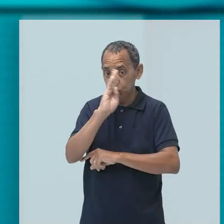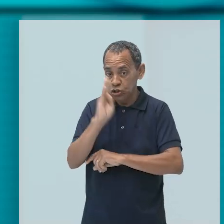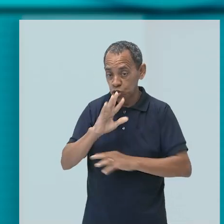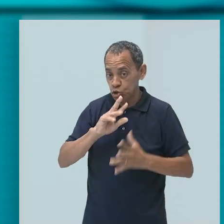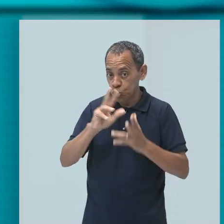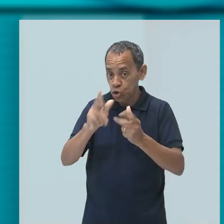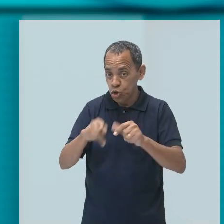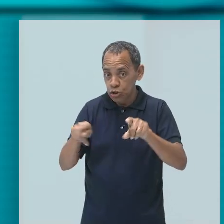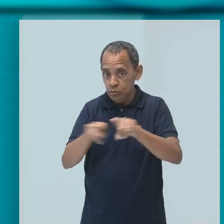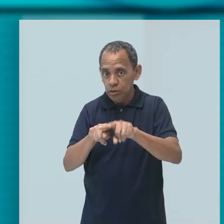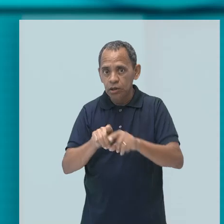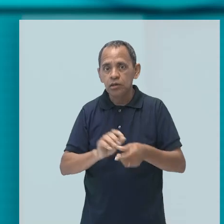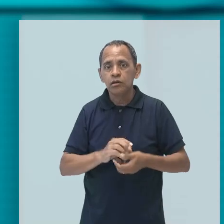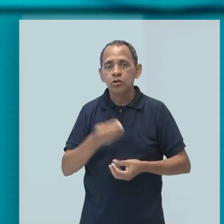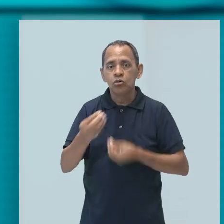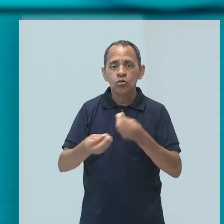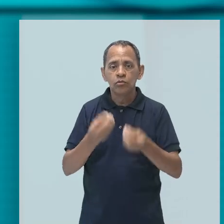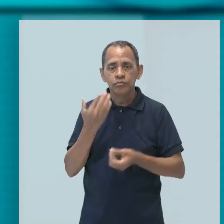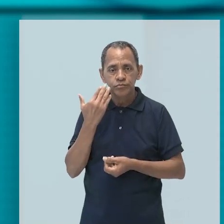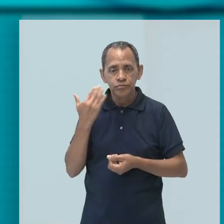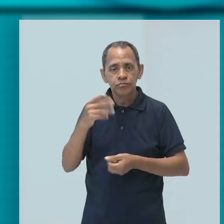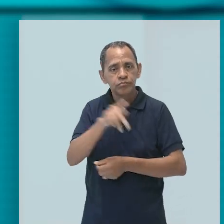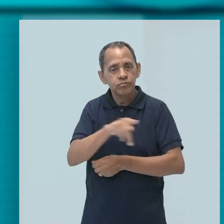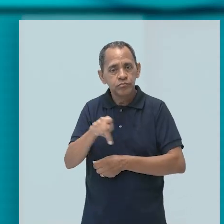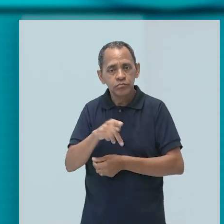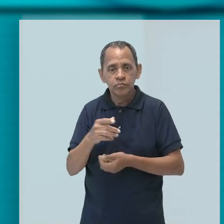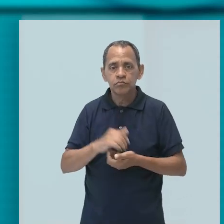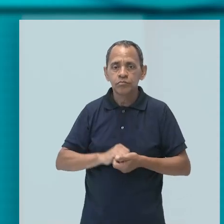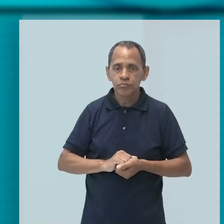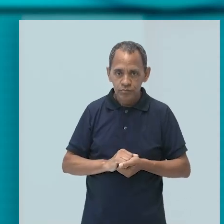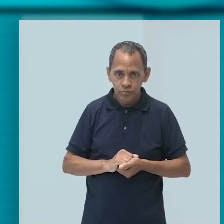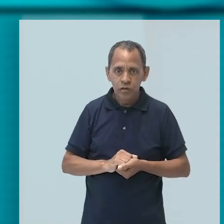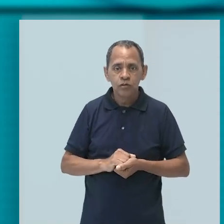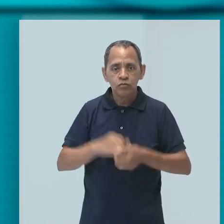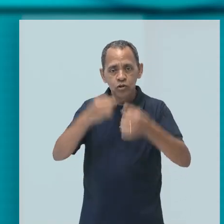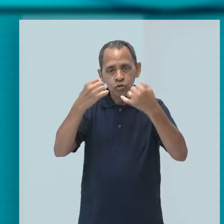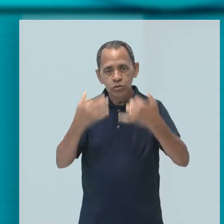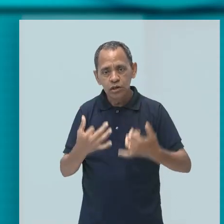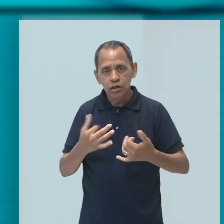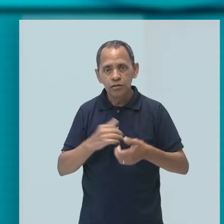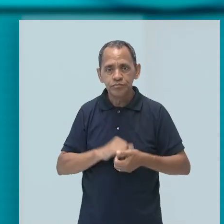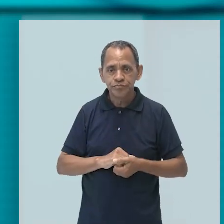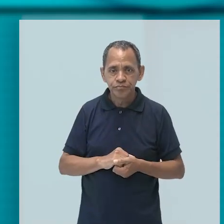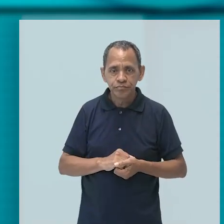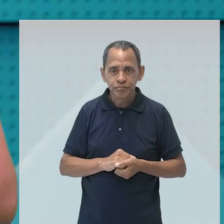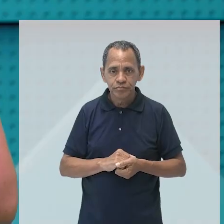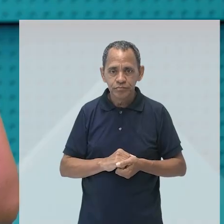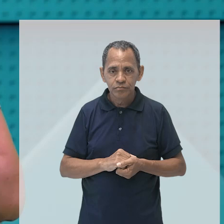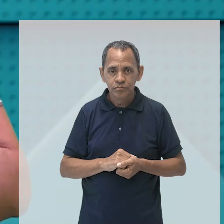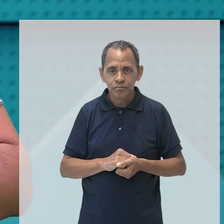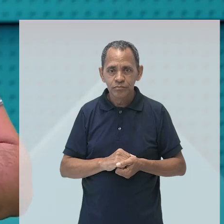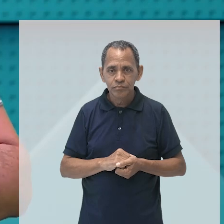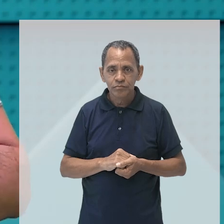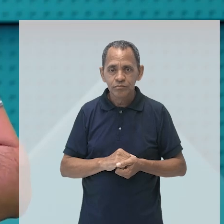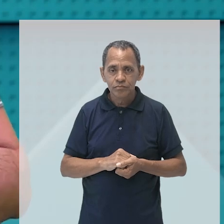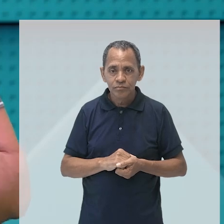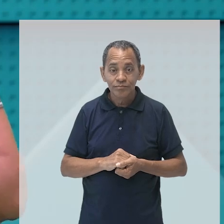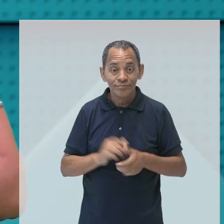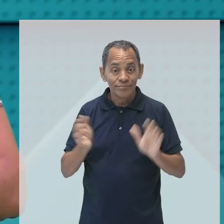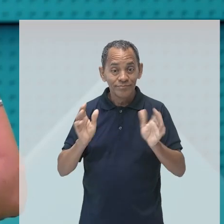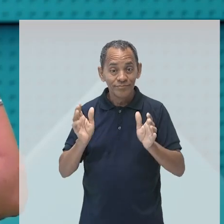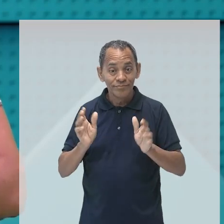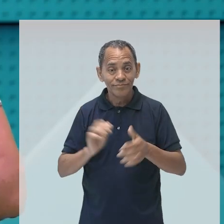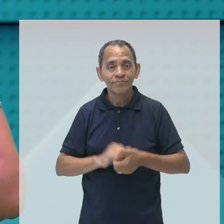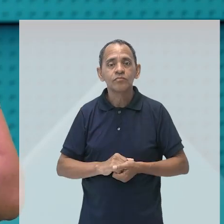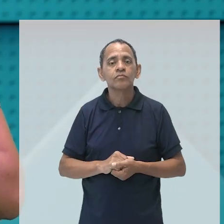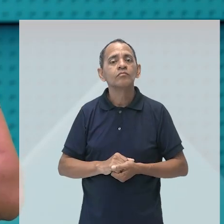não? Convidamos o professor William, que vai explicar para nós esse ponto. Então, acompanhem. Olá, pessoal. Sou o